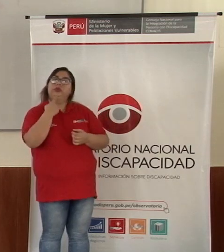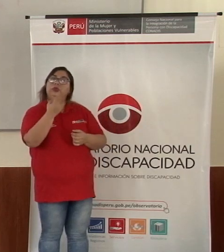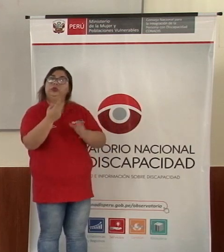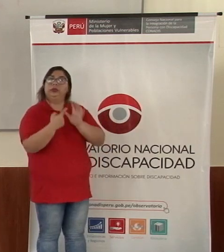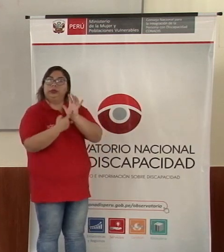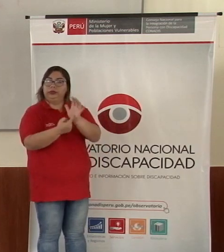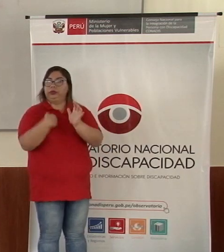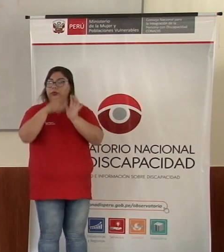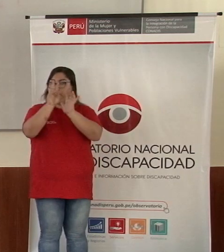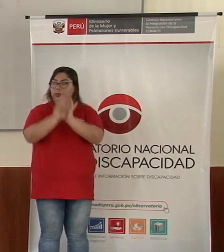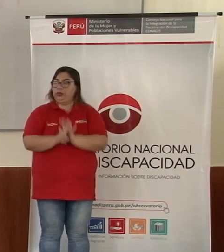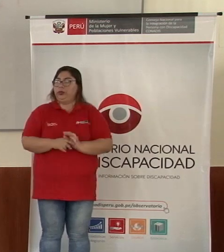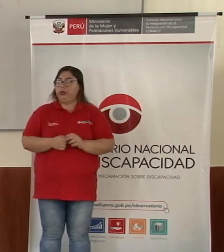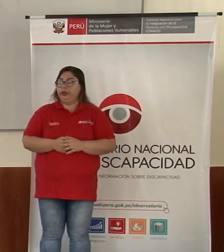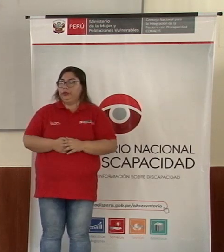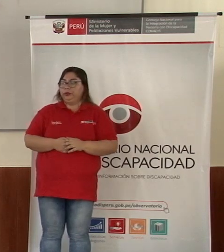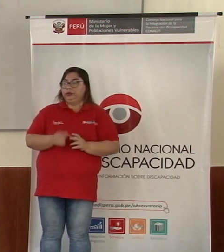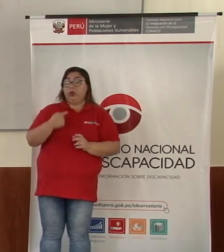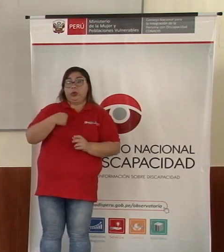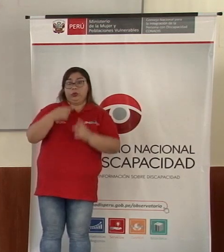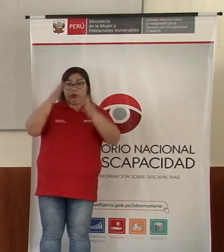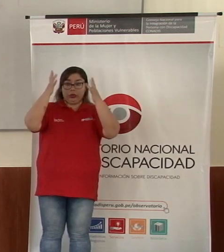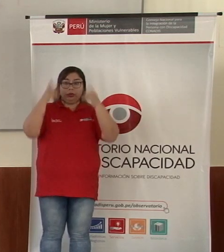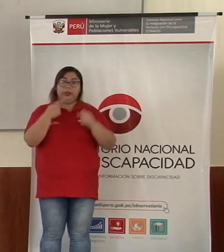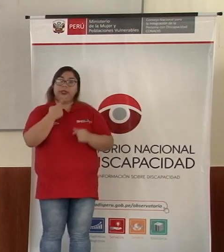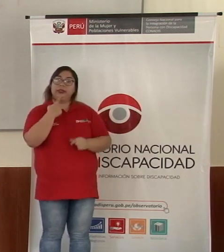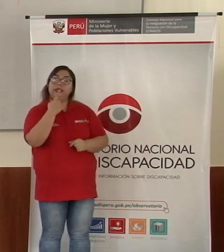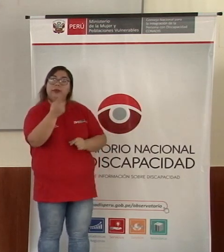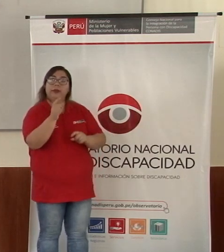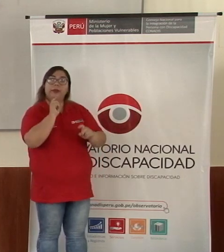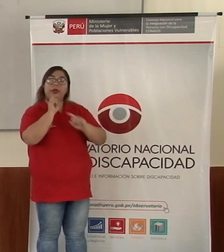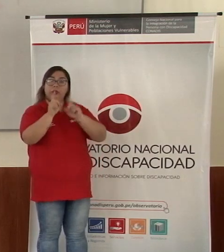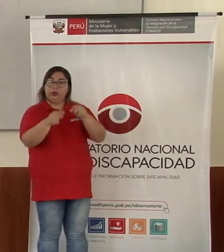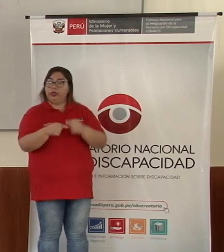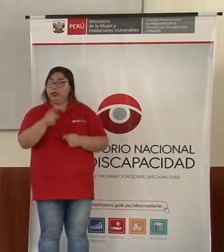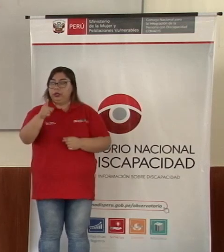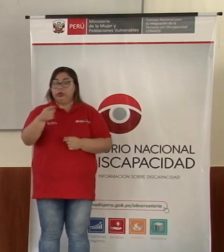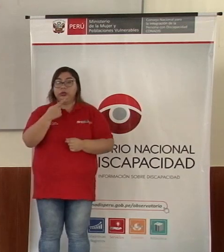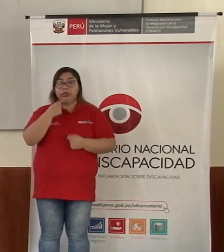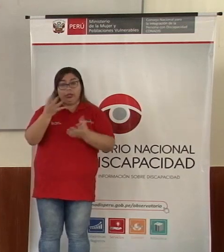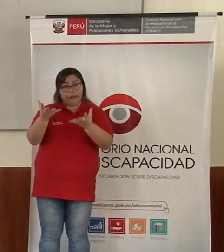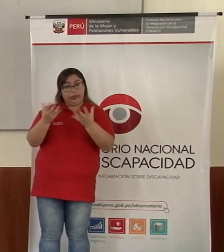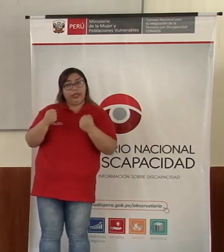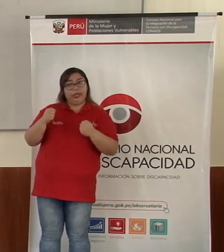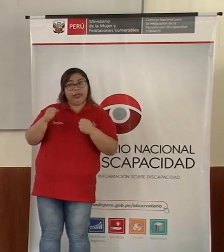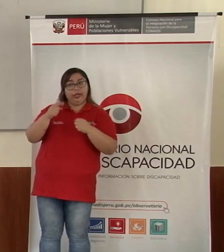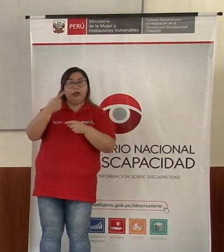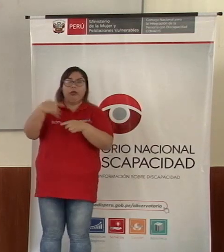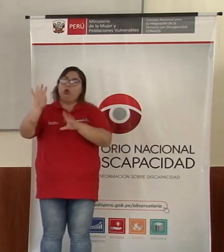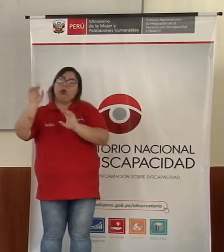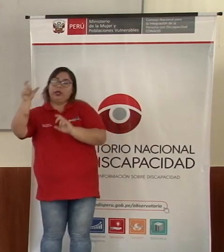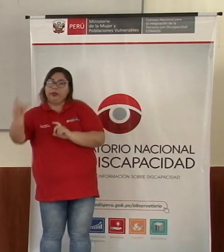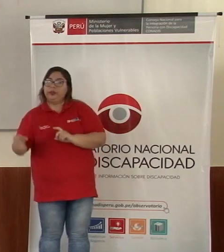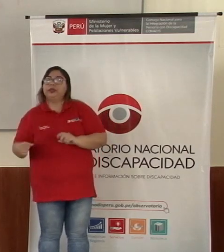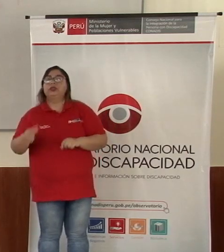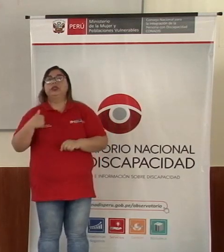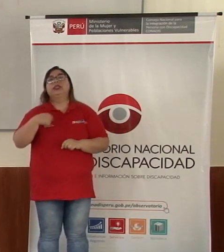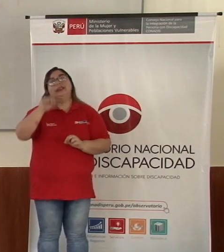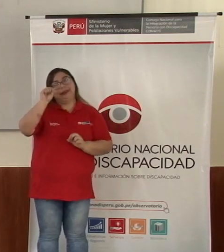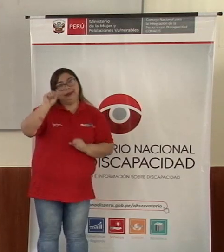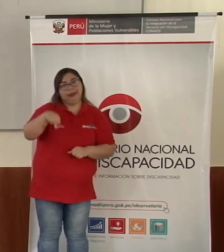voluntad? Cuando uno se va a casar, le preguntan, ¿usted desea contraer matrimonio con X persona? Y tú dices,